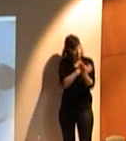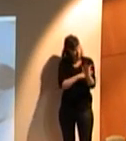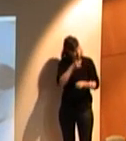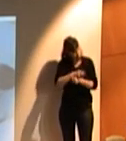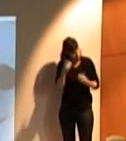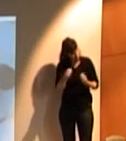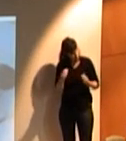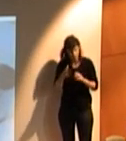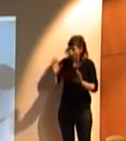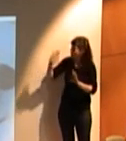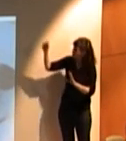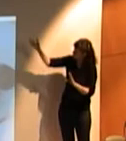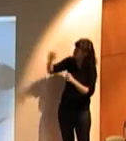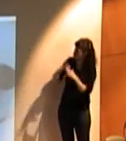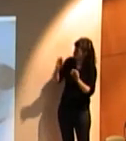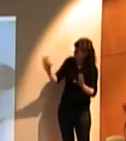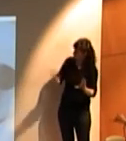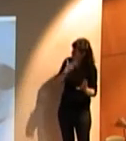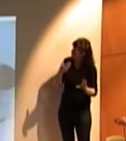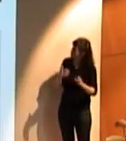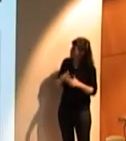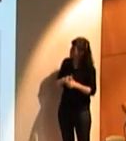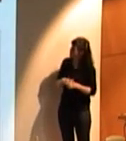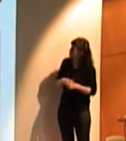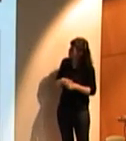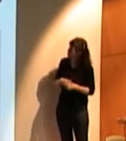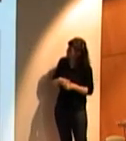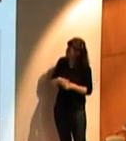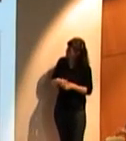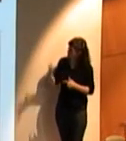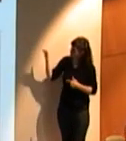Donc, ok. On va avancer effectivement sur l'abri. Donc, ce